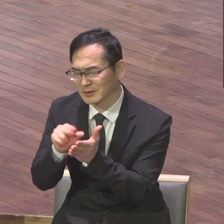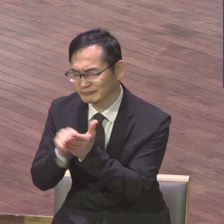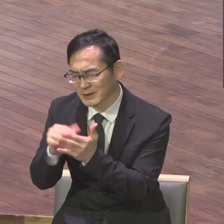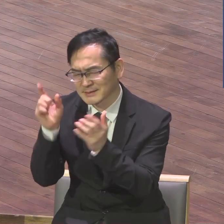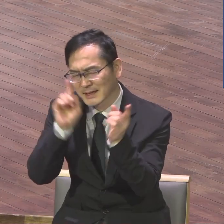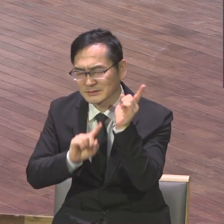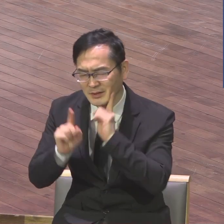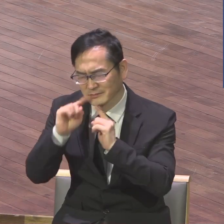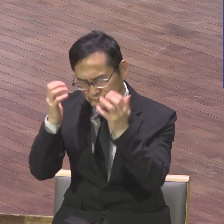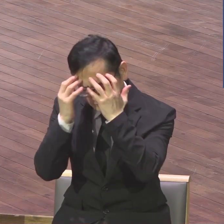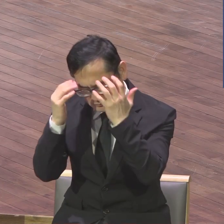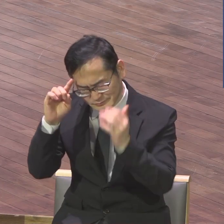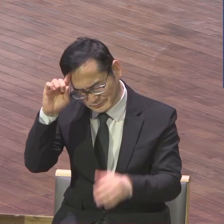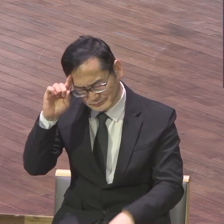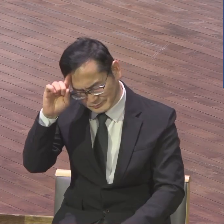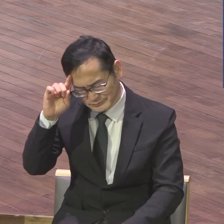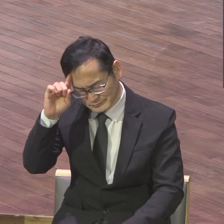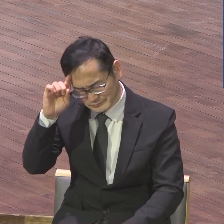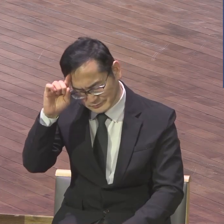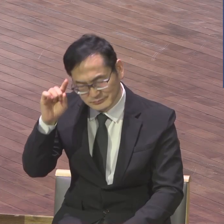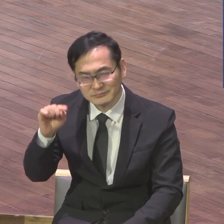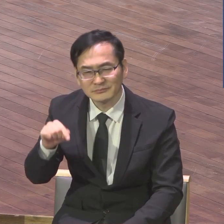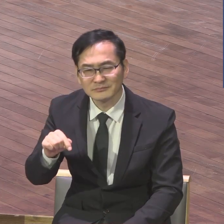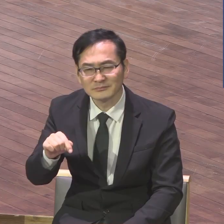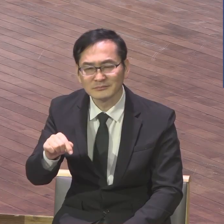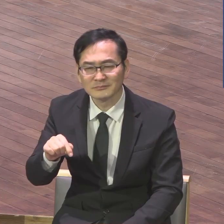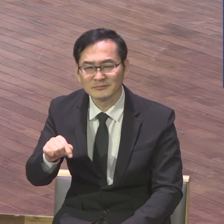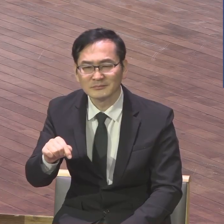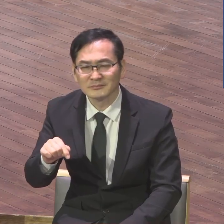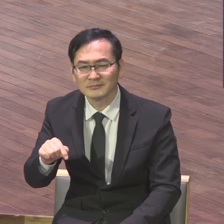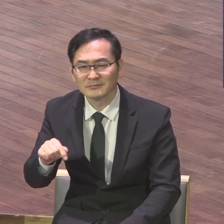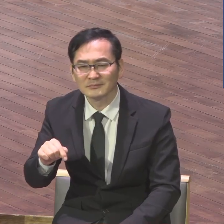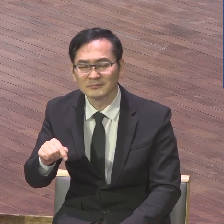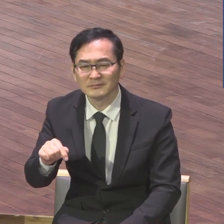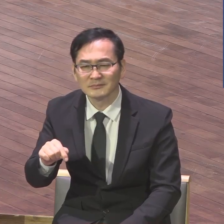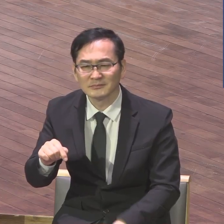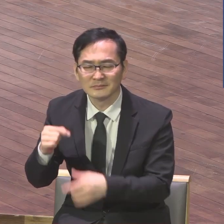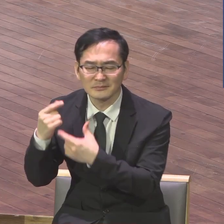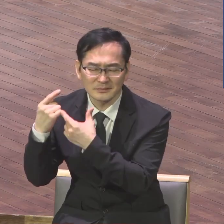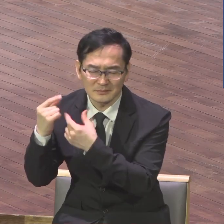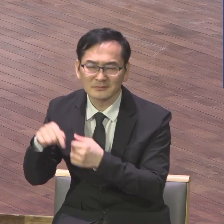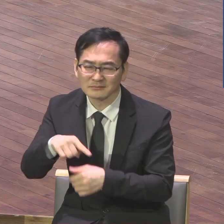상처 투성이 밖에 없는 이 세상에서 실망할 수밖에 없지요.